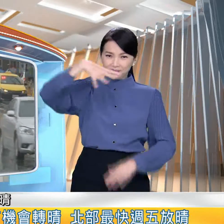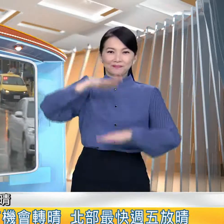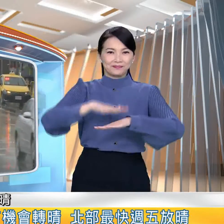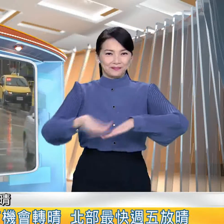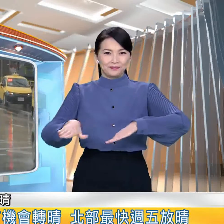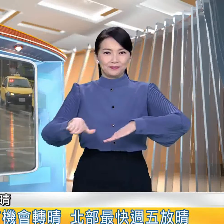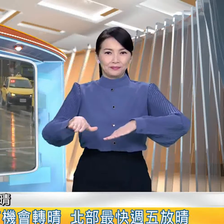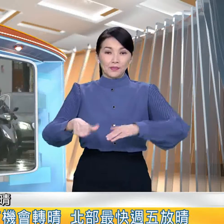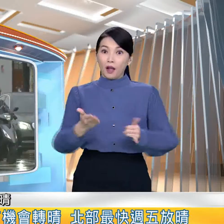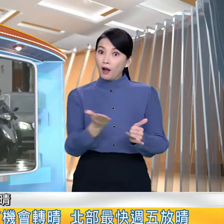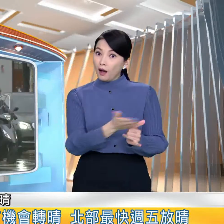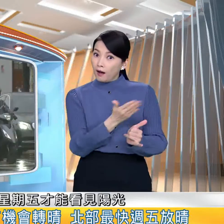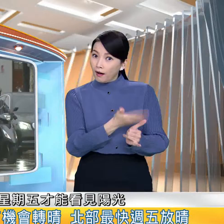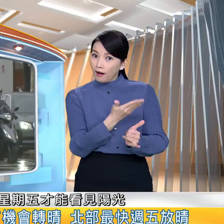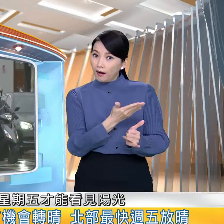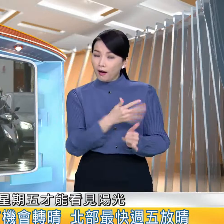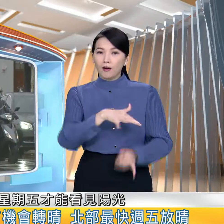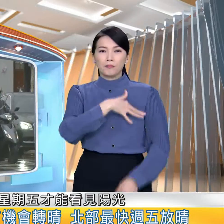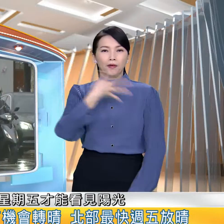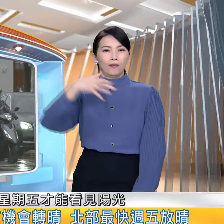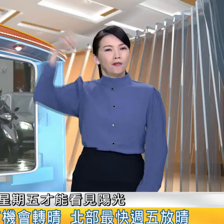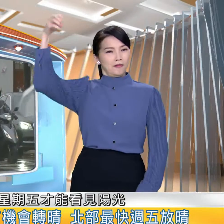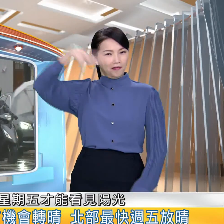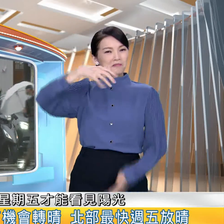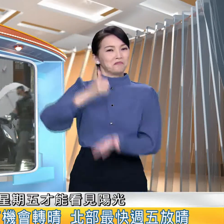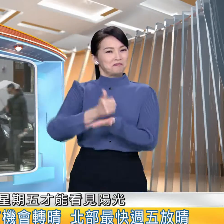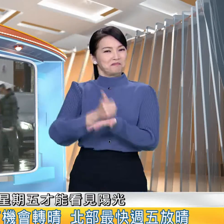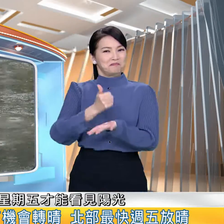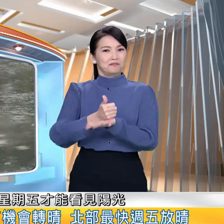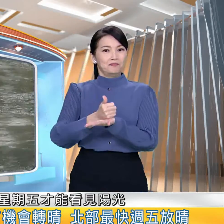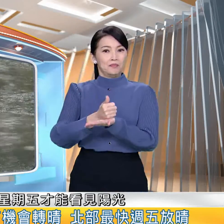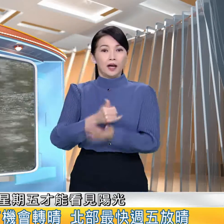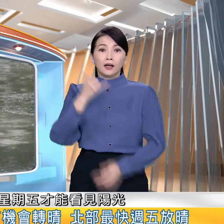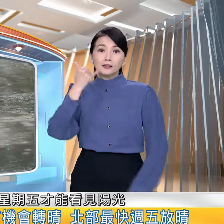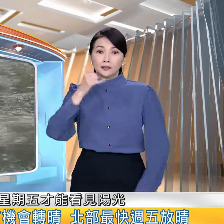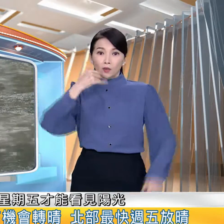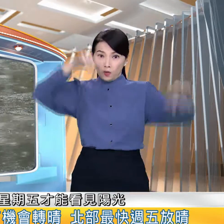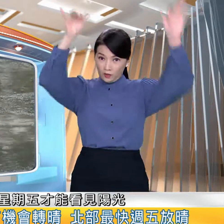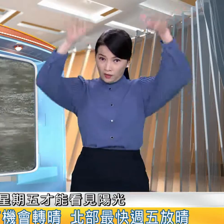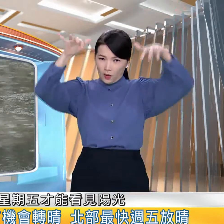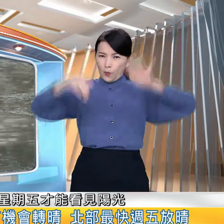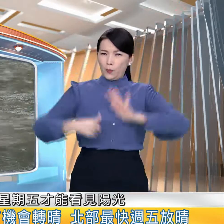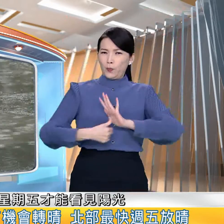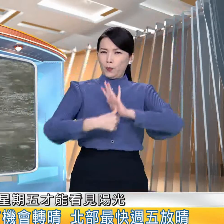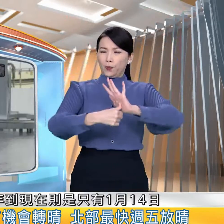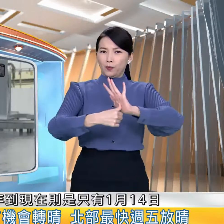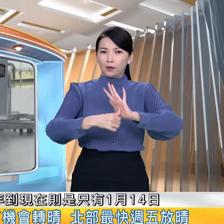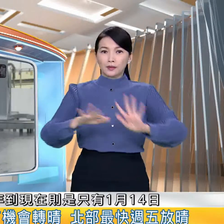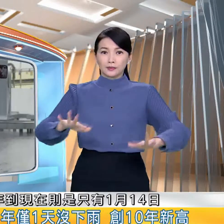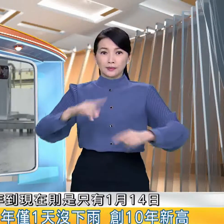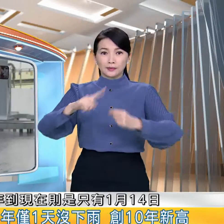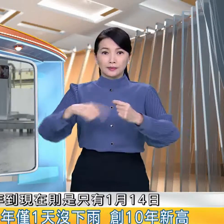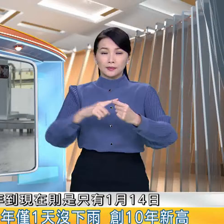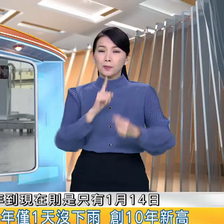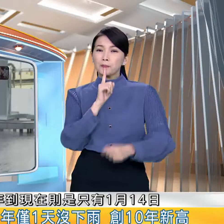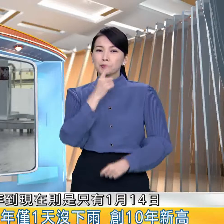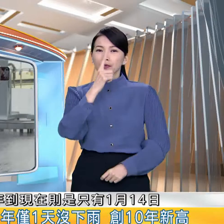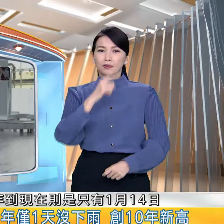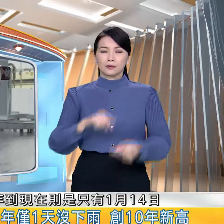晴，而北部最快要到星期五才能看到阳光。雨都基隆今年到现在则是